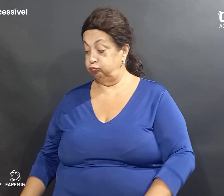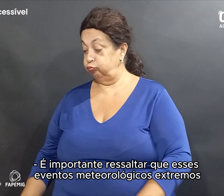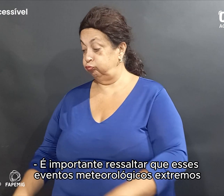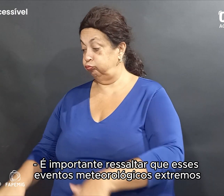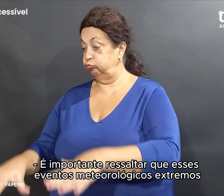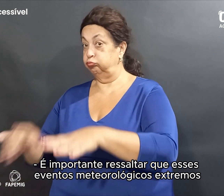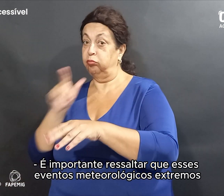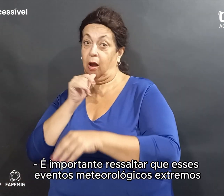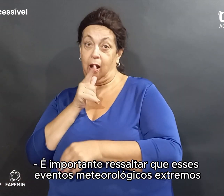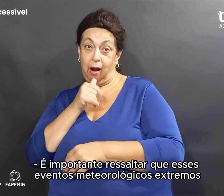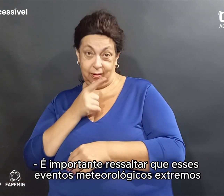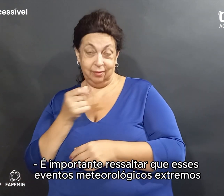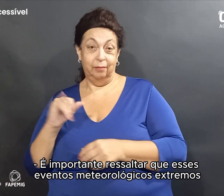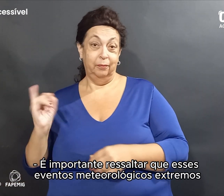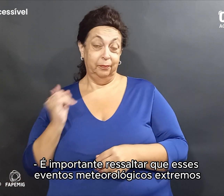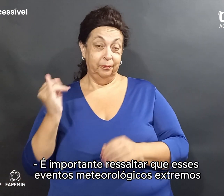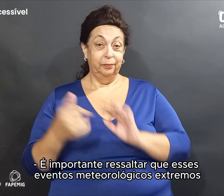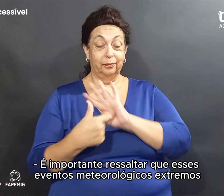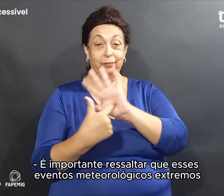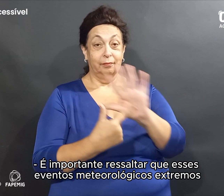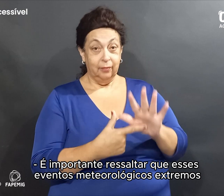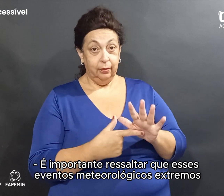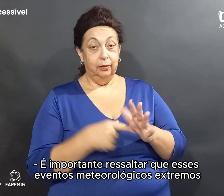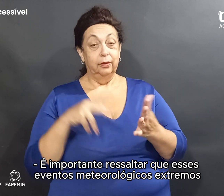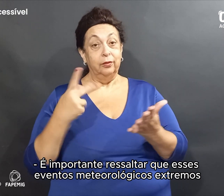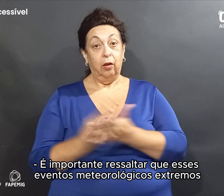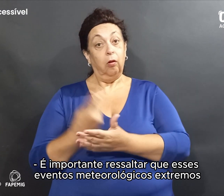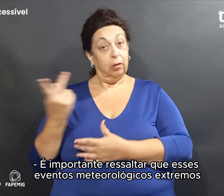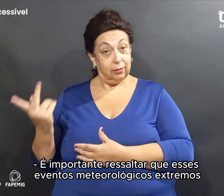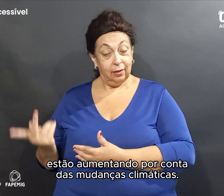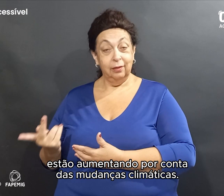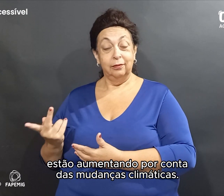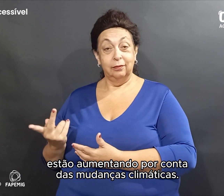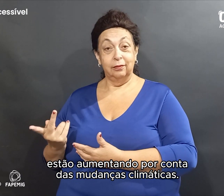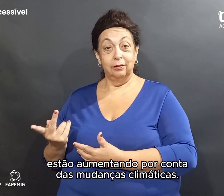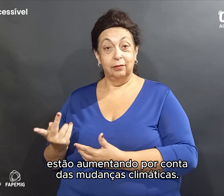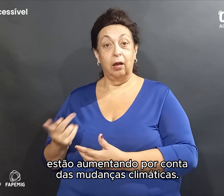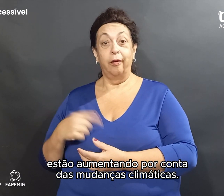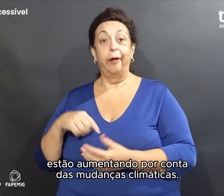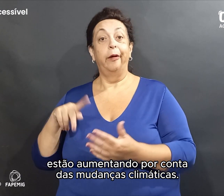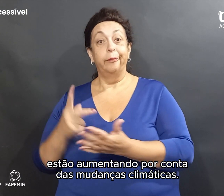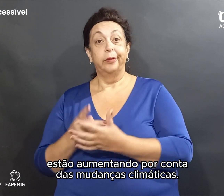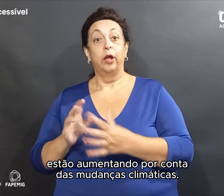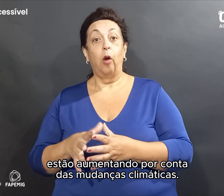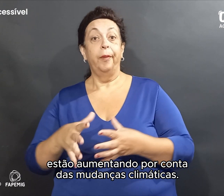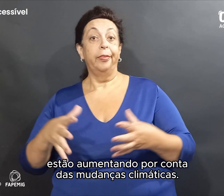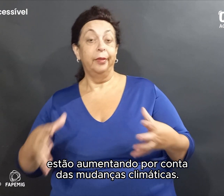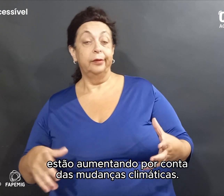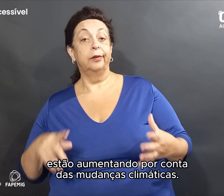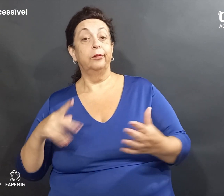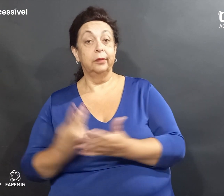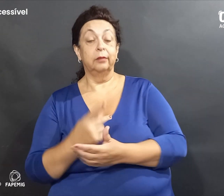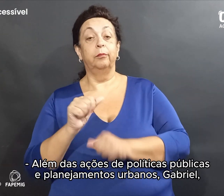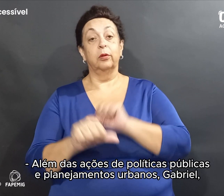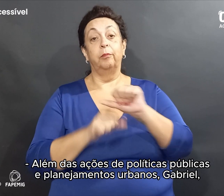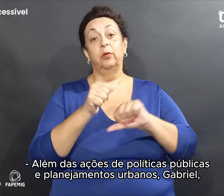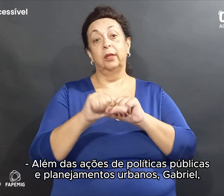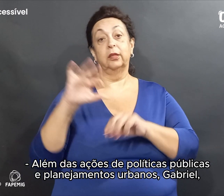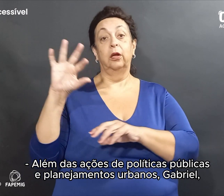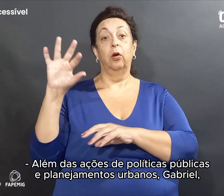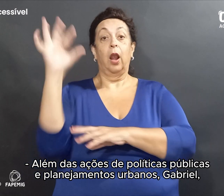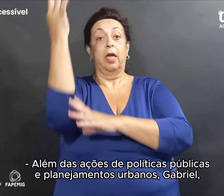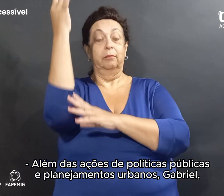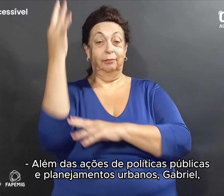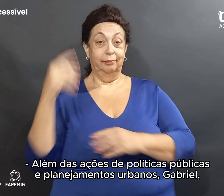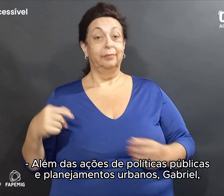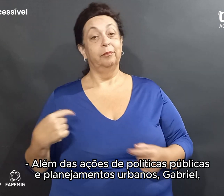né? É importante ressaltar que esses eventos meteorológicos extremos estão aumentando por conta das mudanças climáticas. Além das